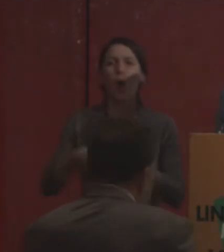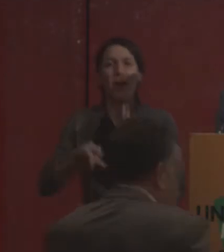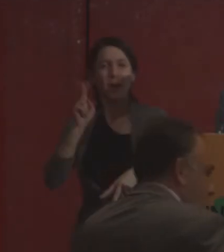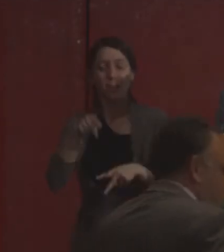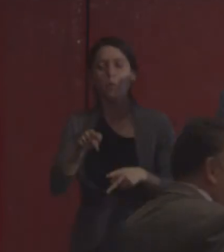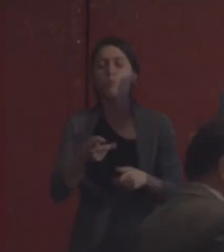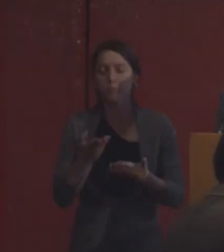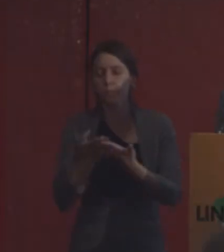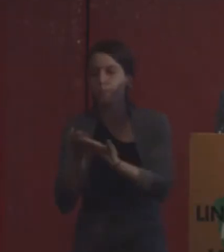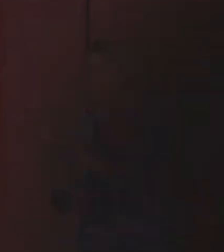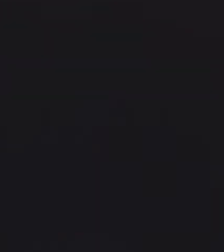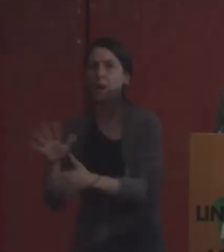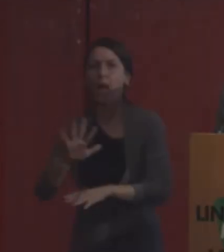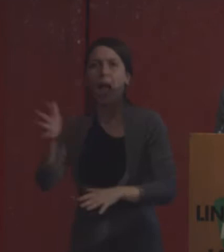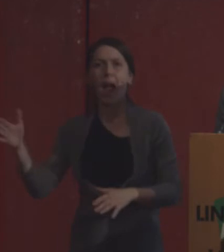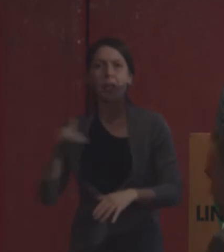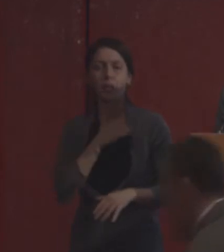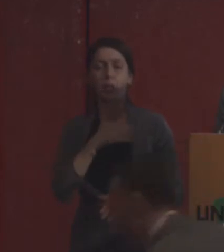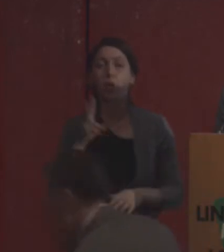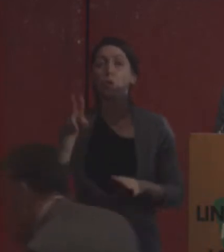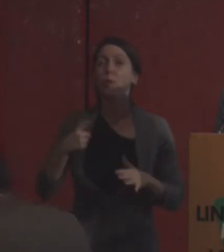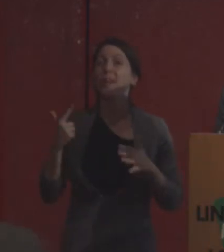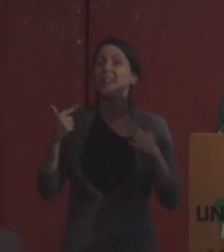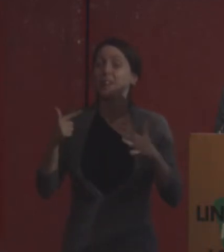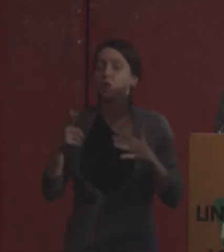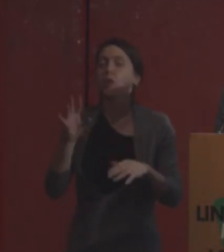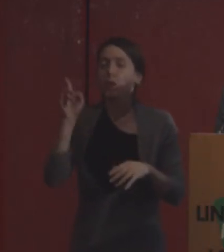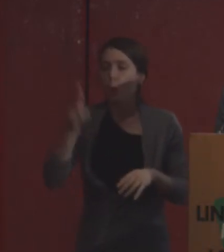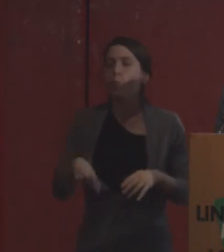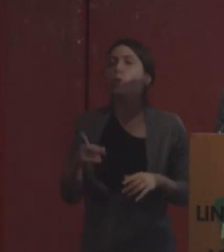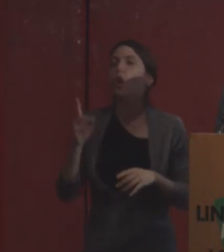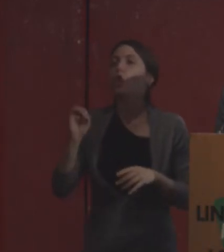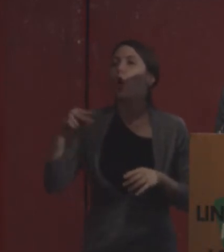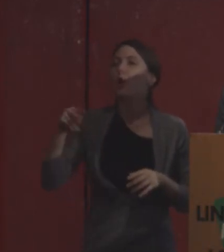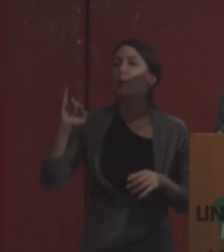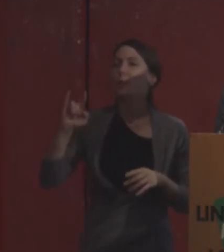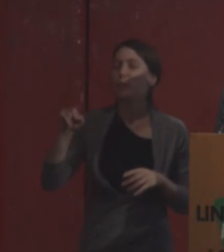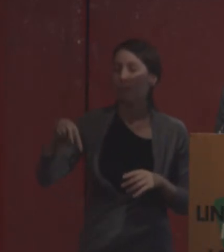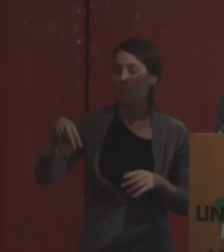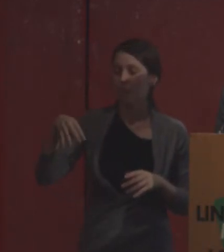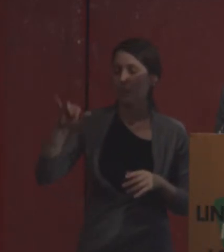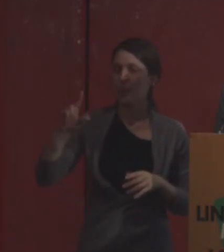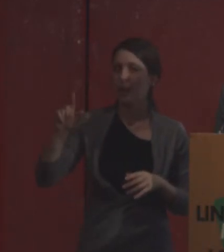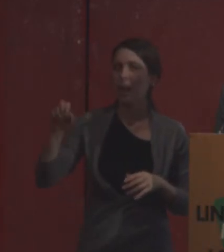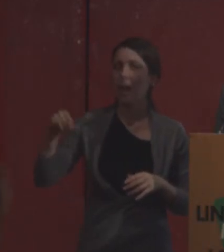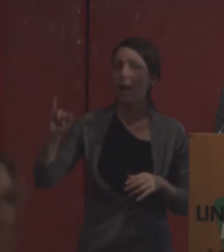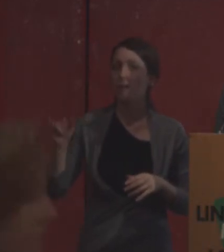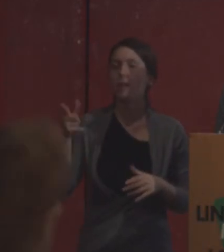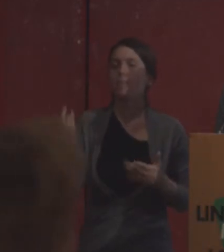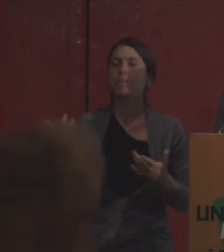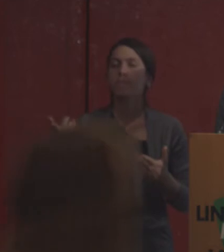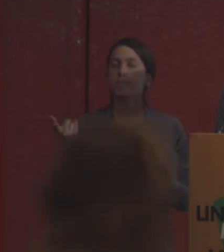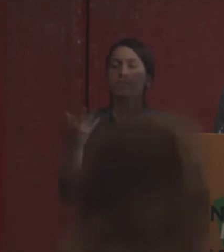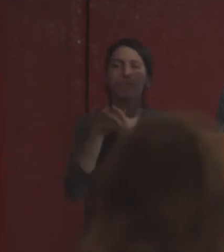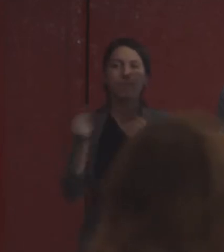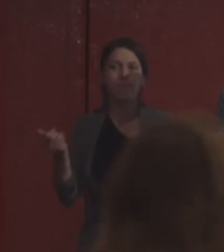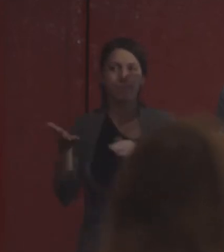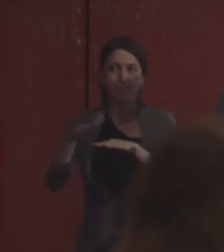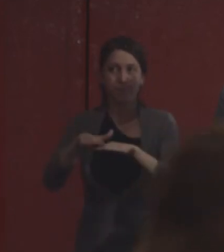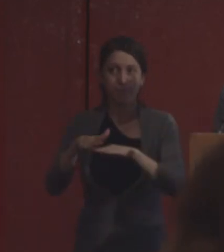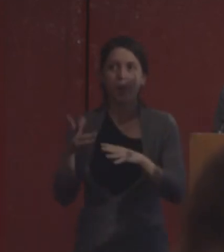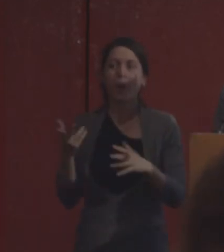Il 2017 è anche il cinquantennale della scomparsa di Don Milani, di Don Lorenzo Milani, sulla cui eredità i pareri oggi sono tutt'altro